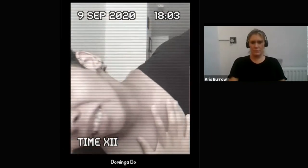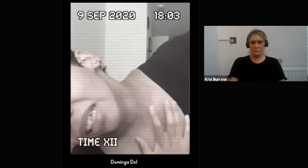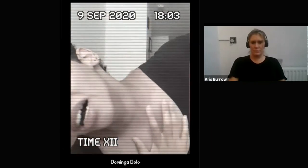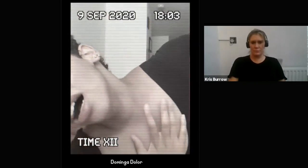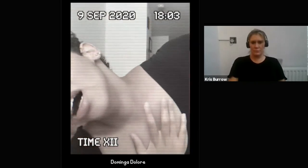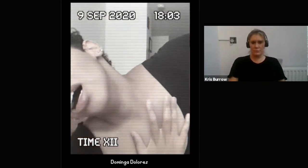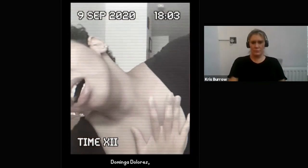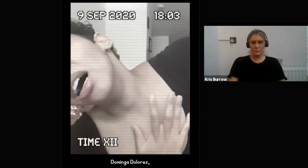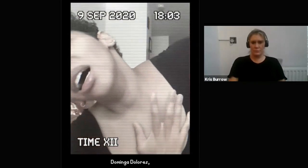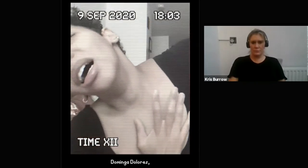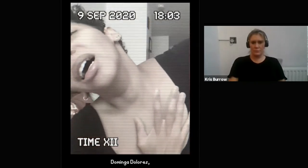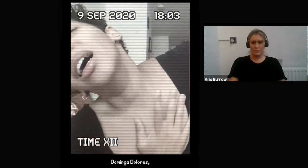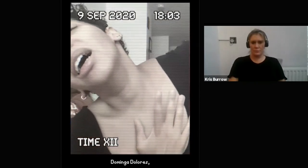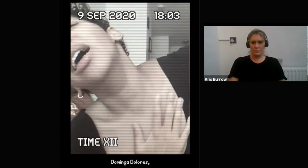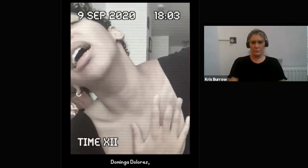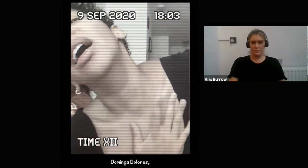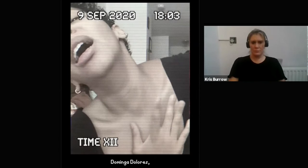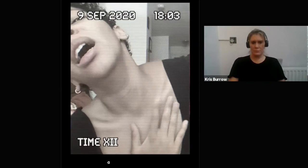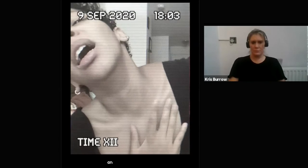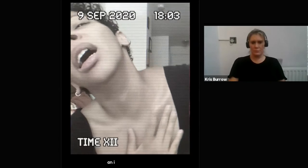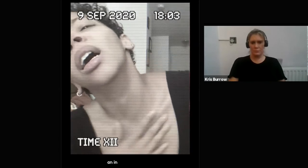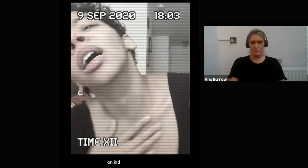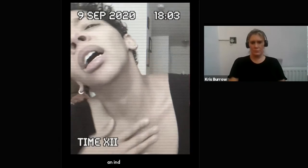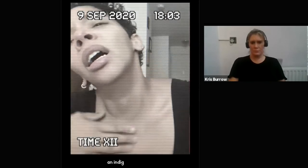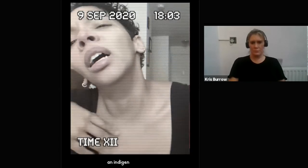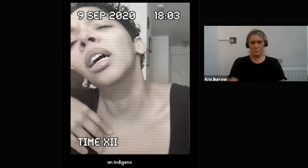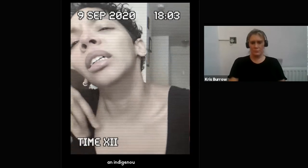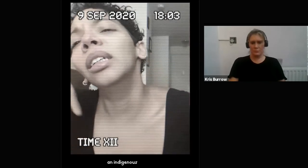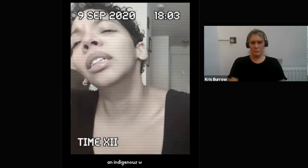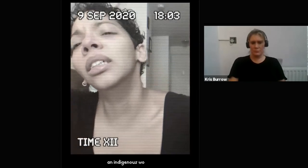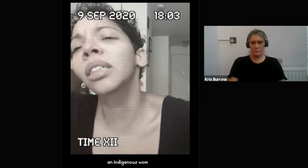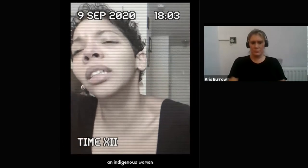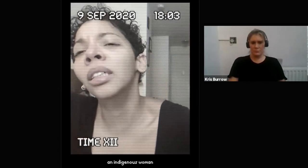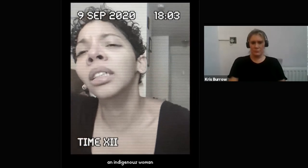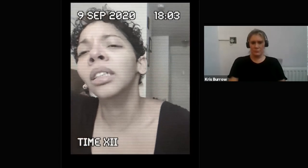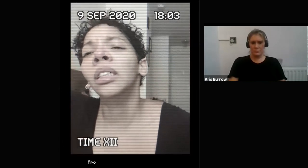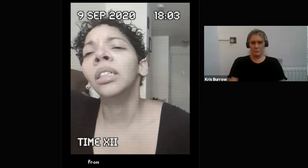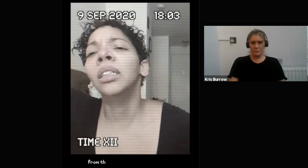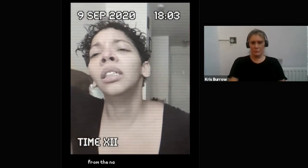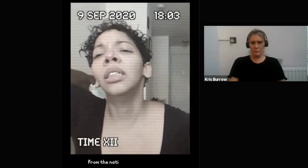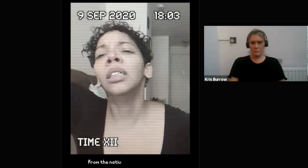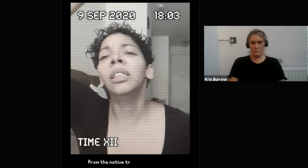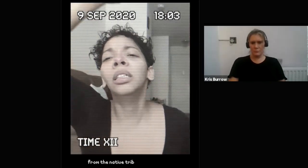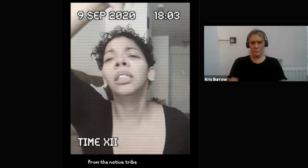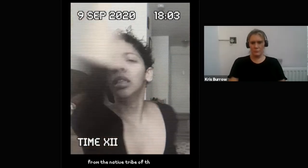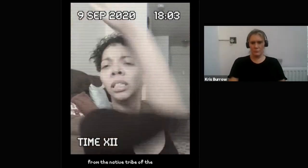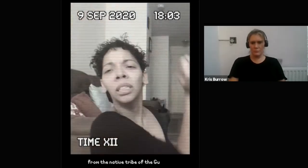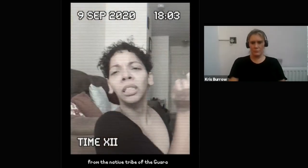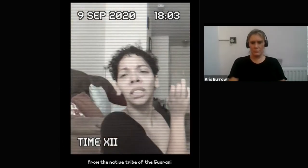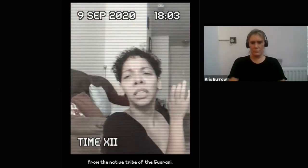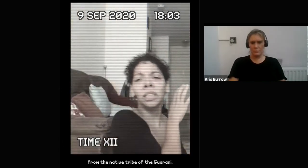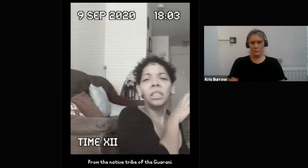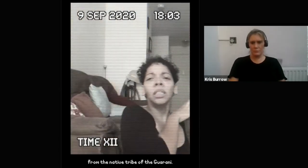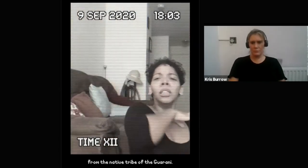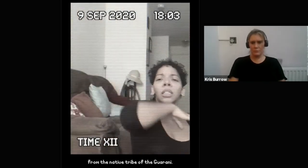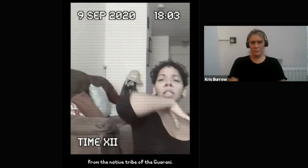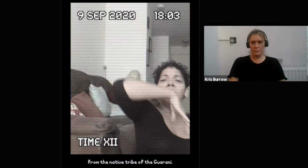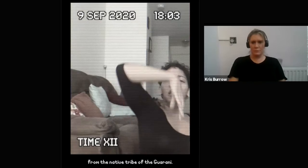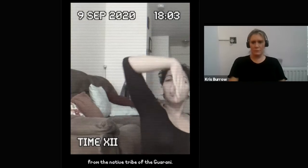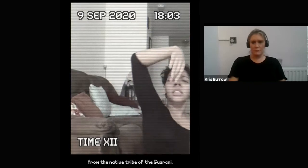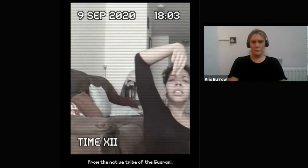Dominga Dolores, una indígena del pueblo nativo de los